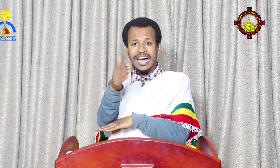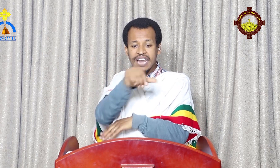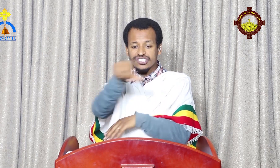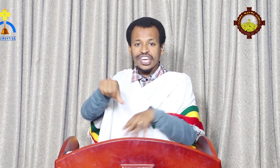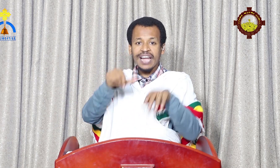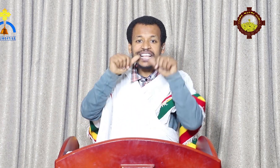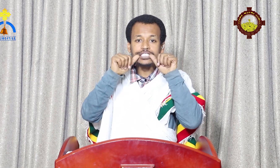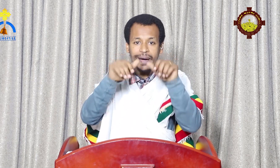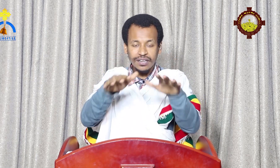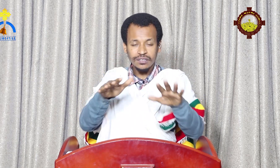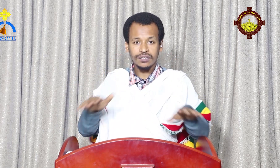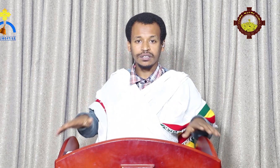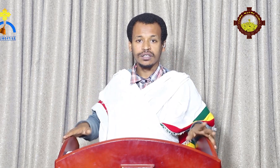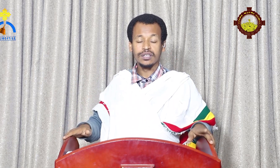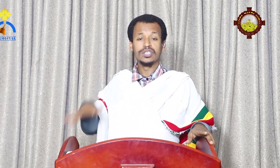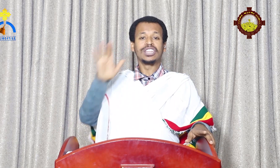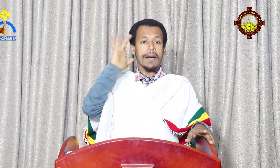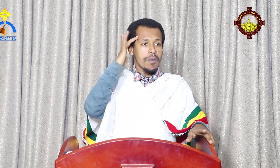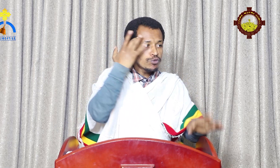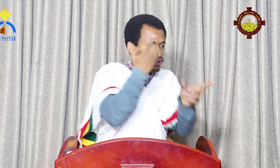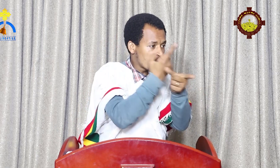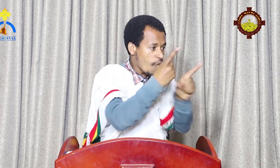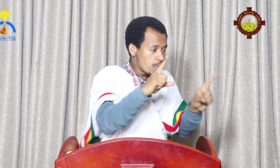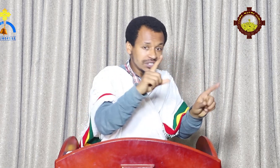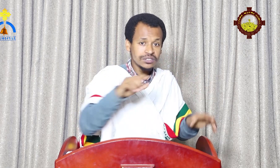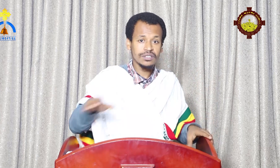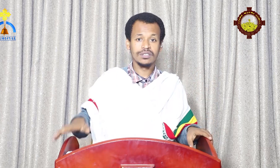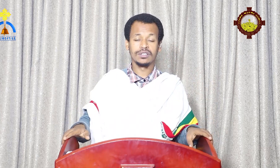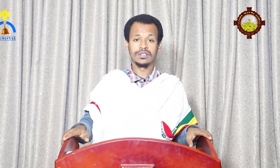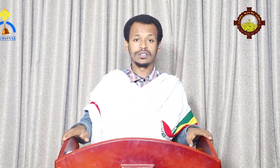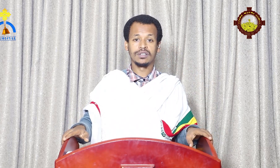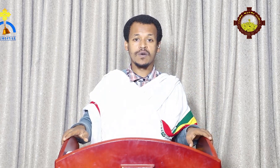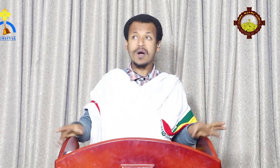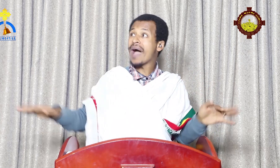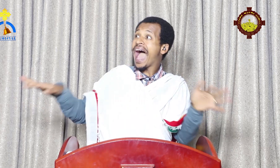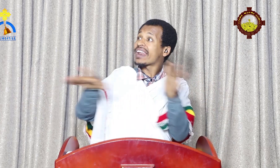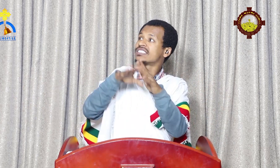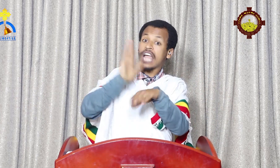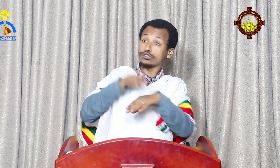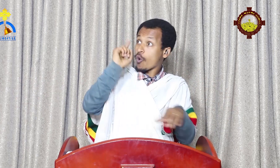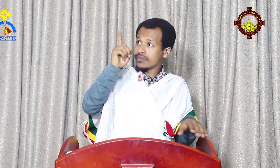አሳና እንጀራ ሲያስፈርግ፣ የታመሙ ሲፈውስ፣ ባህር ሲያስቆም፣